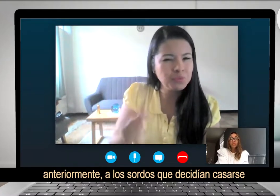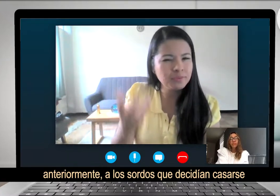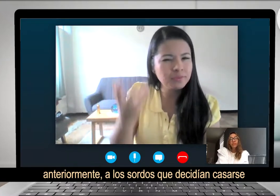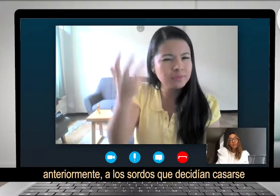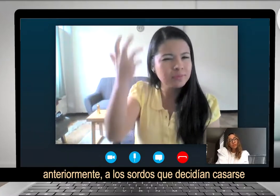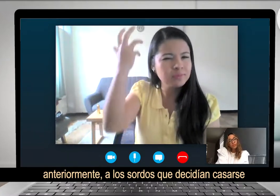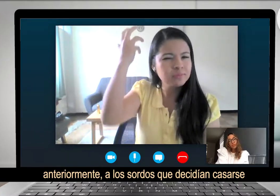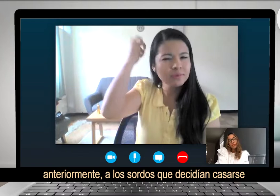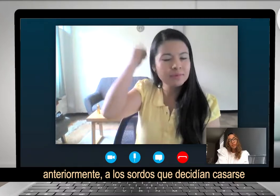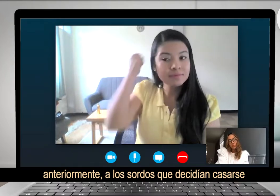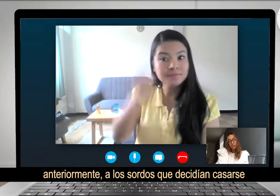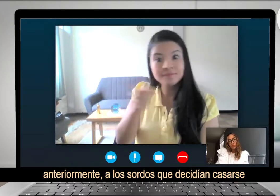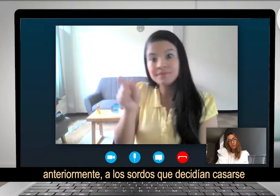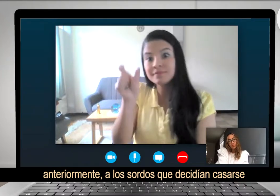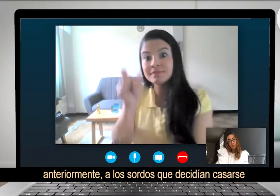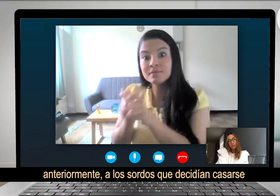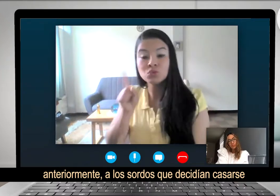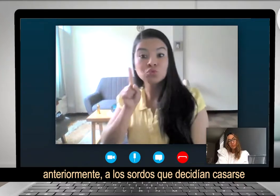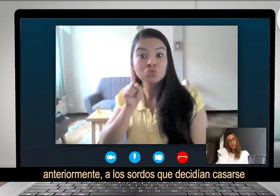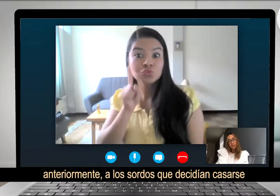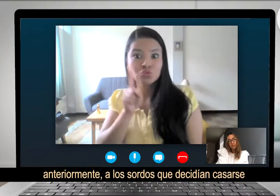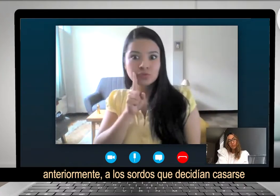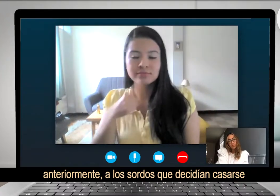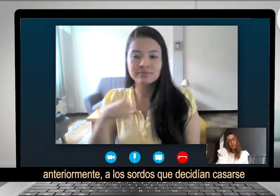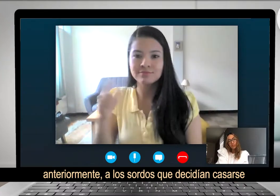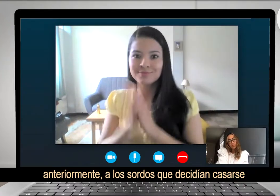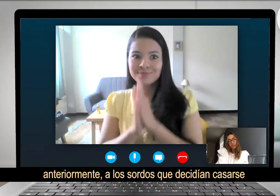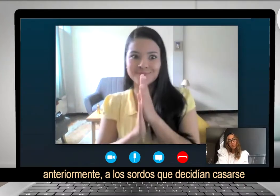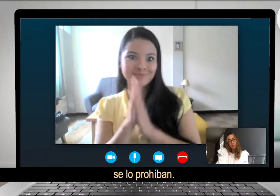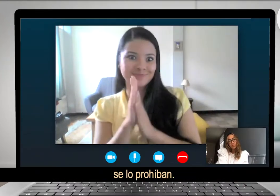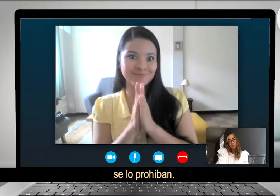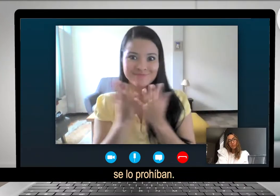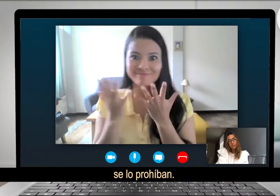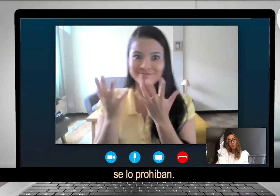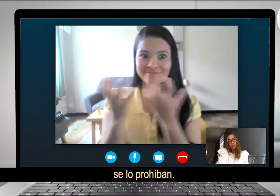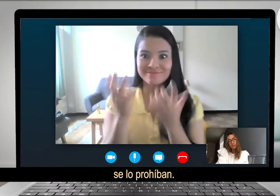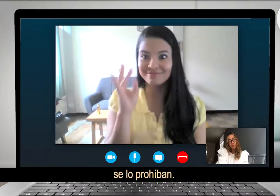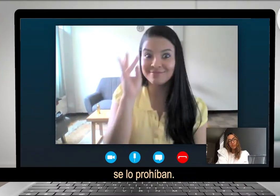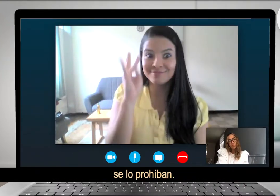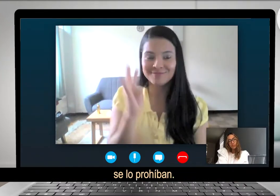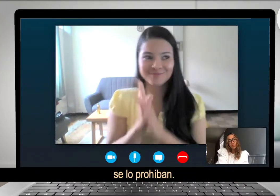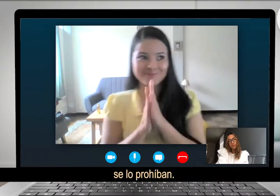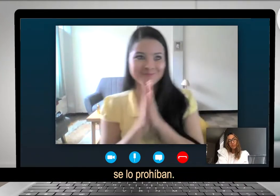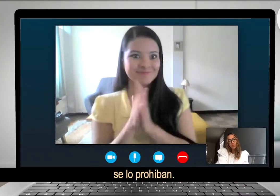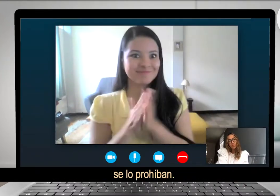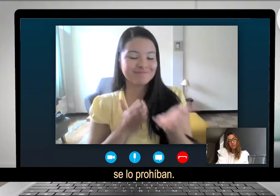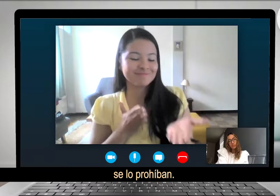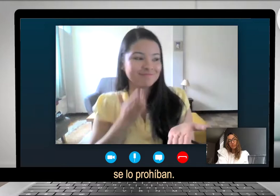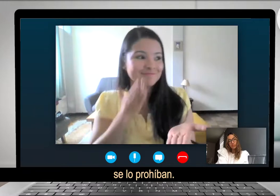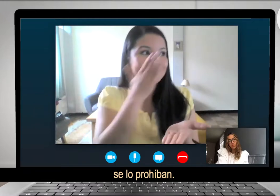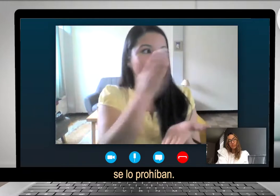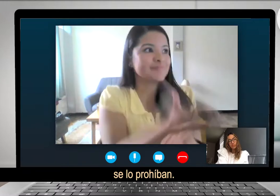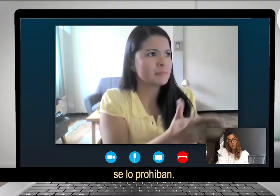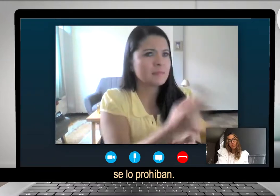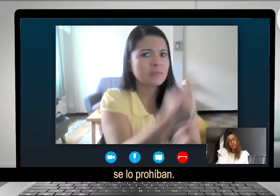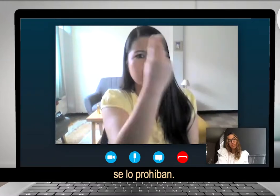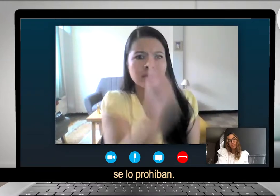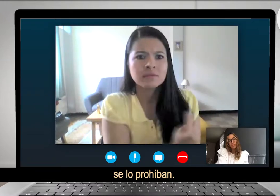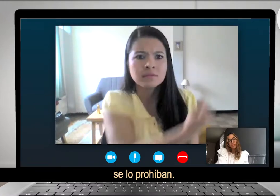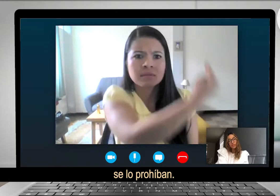se lo prohibían.